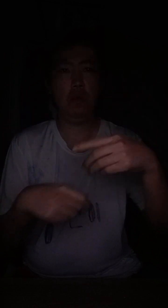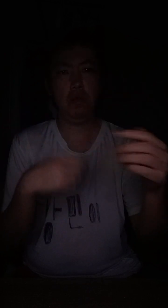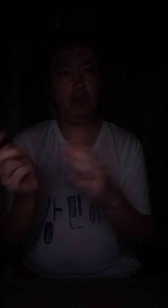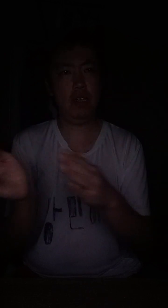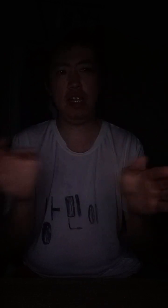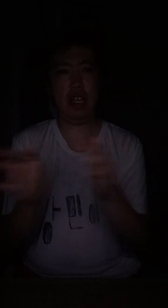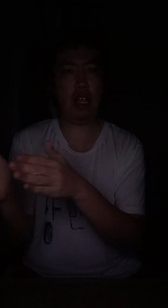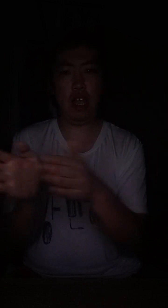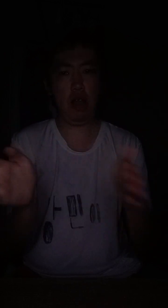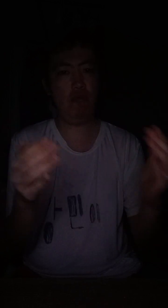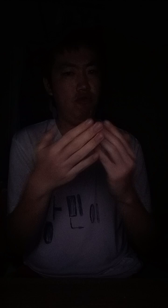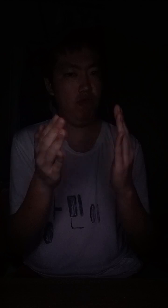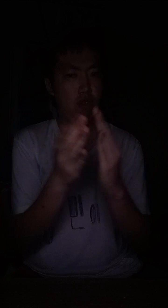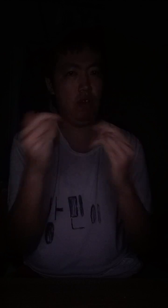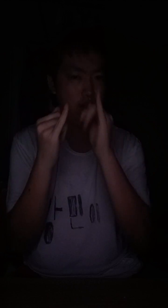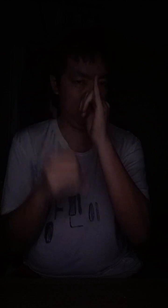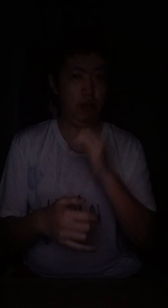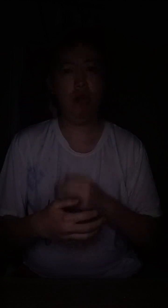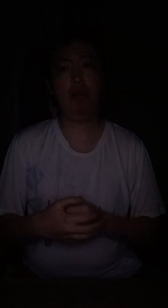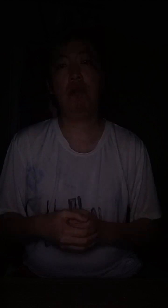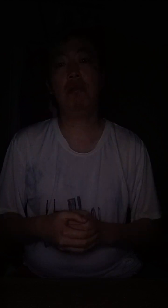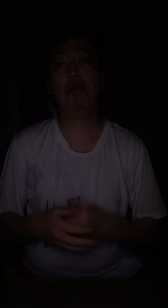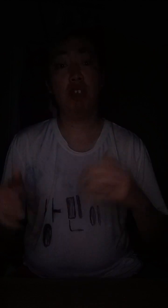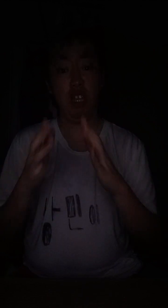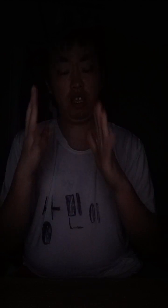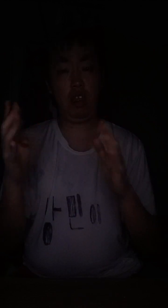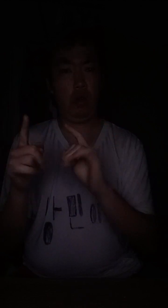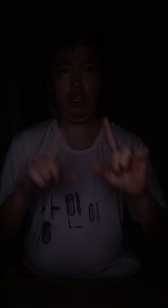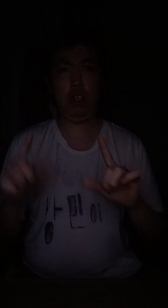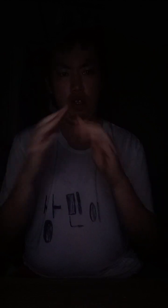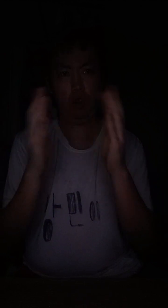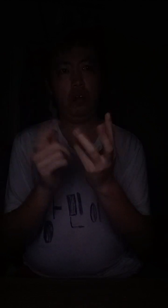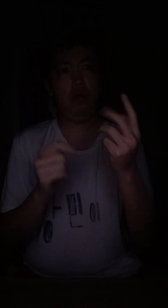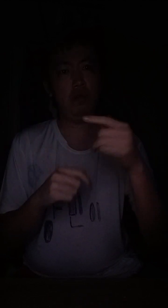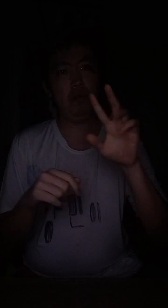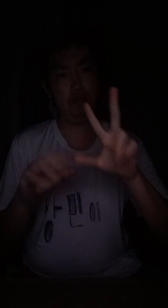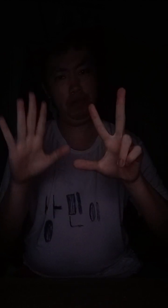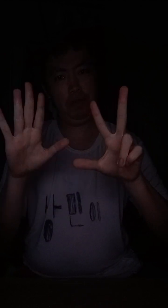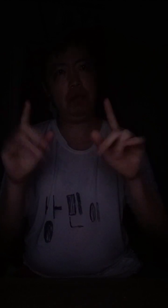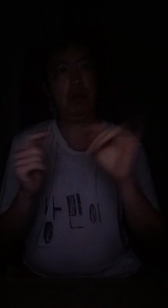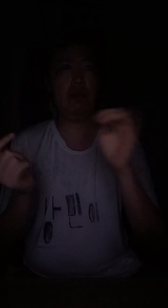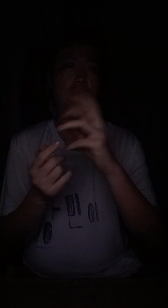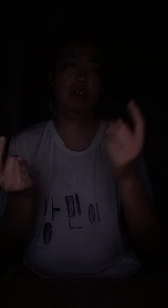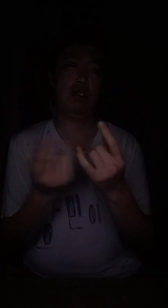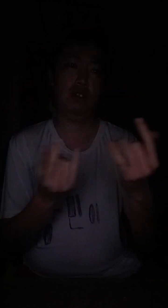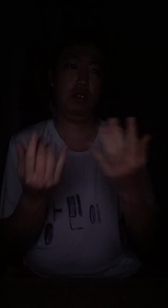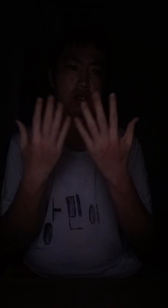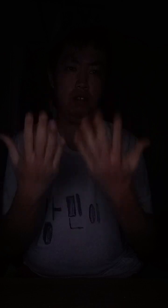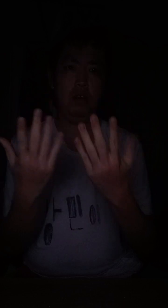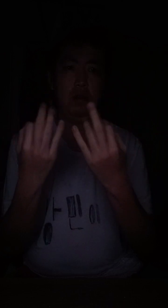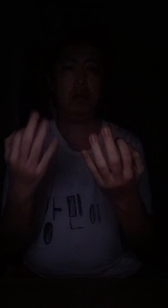주택들이 다닥다닥 붙어 있습니다. 모두 9세대로 대부분 80세 이상의 어르신 10여 명이 거주하고